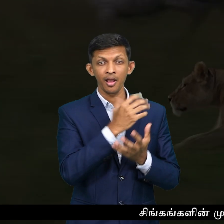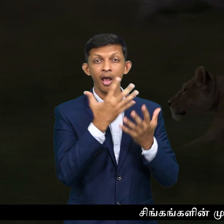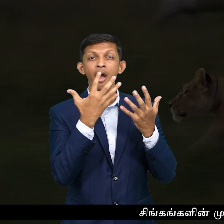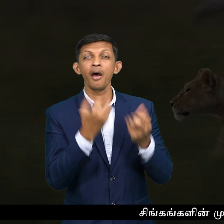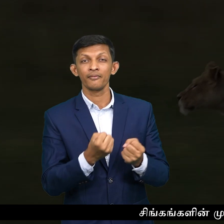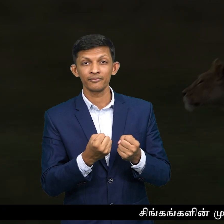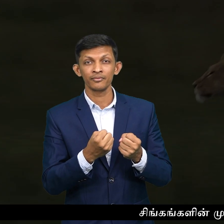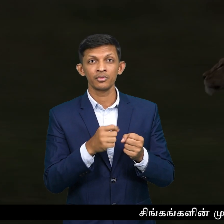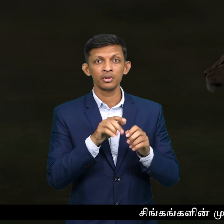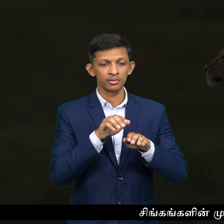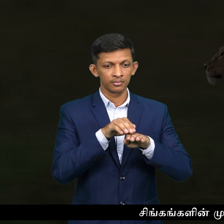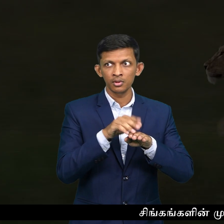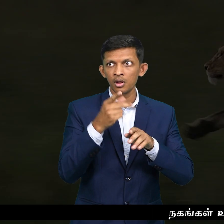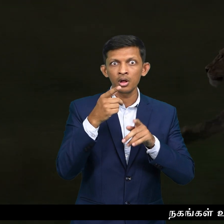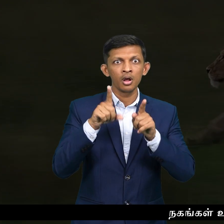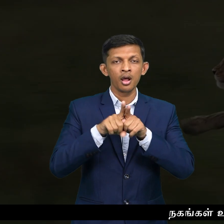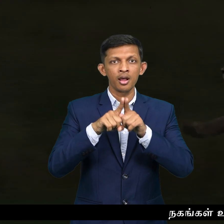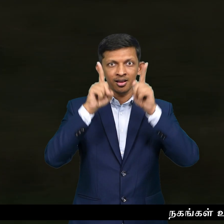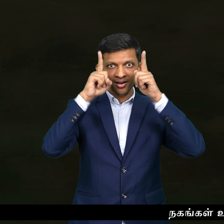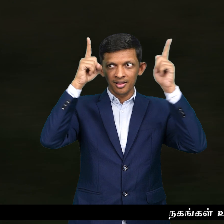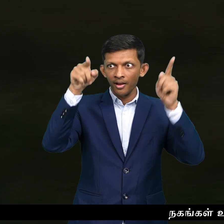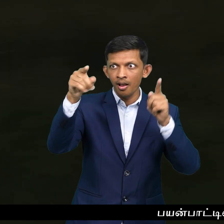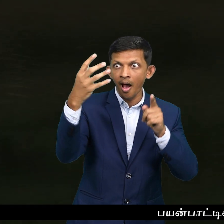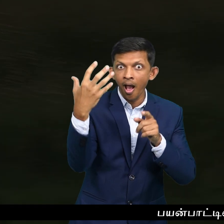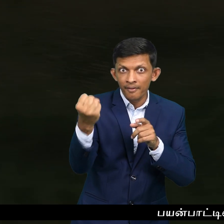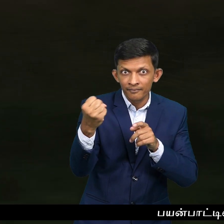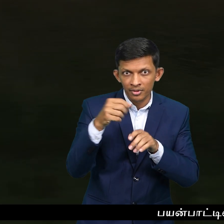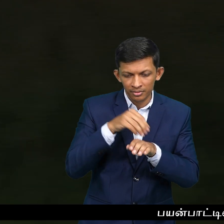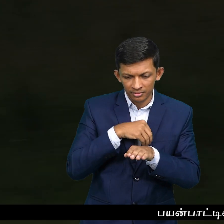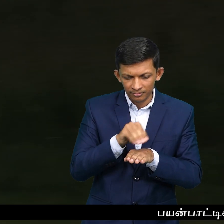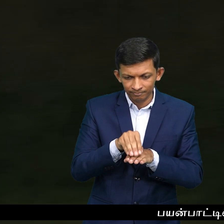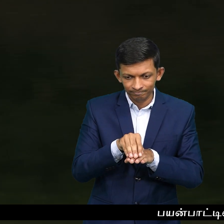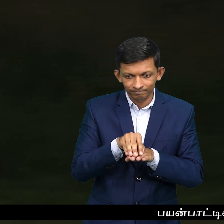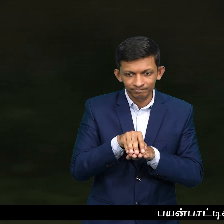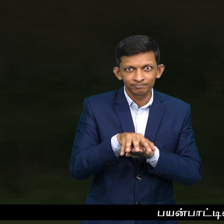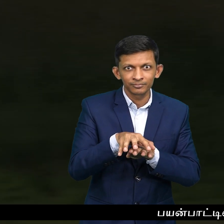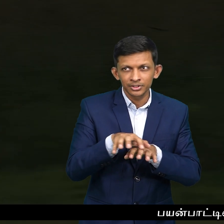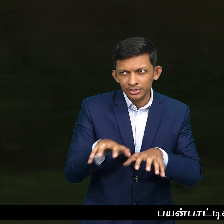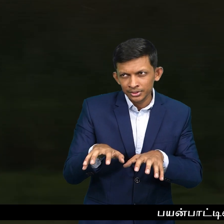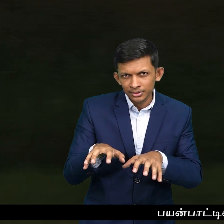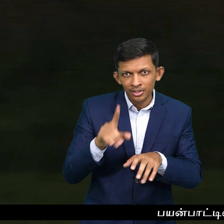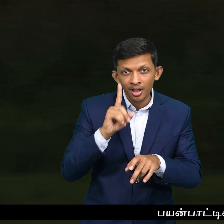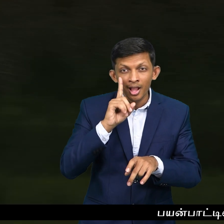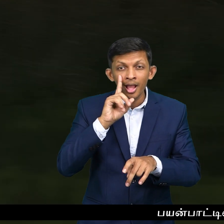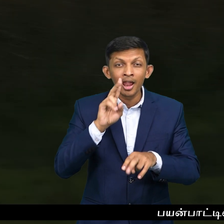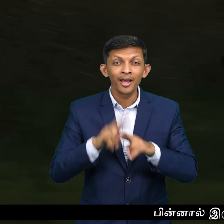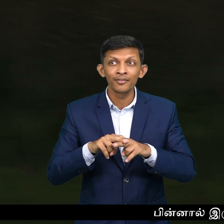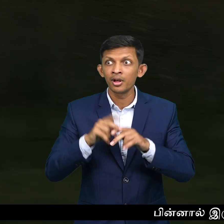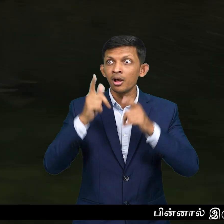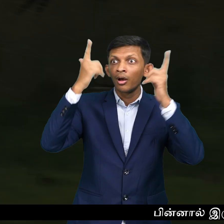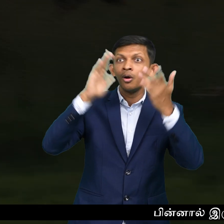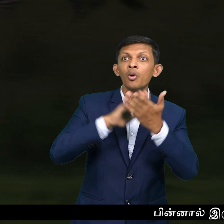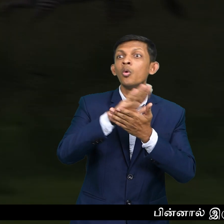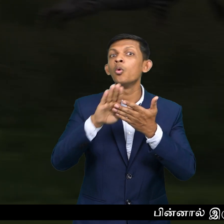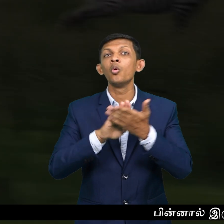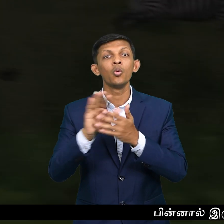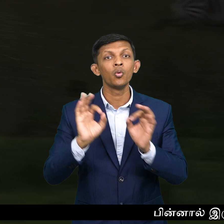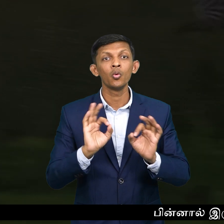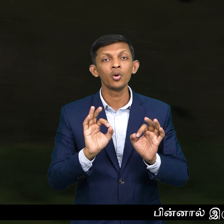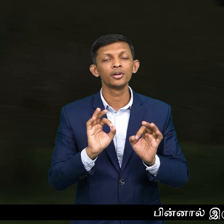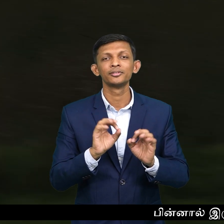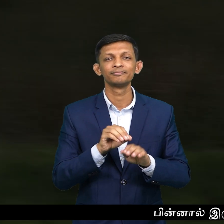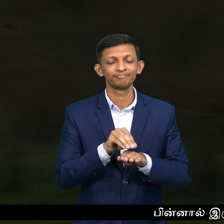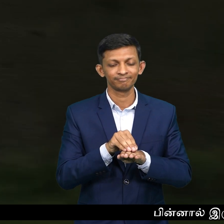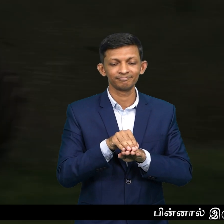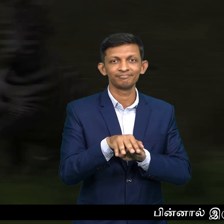சிங்கங்களின் முன் கால்களில் நீண்ட நகங்கள் உள்ளன. அவை பயன்பாட்டில் இல்லாதபோது பின்னால் இழுத்துக் கொள்ளும்.